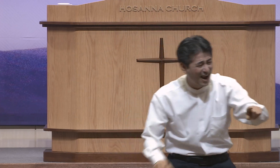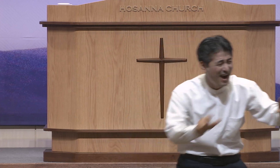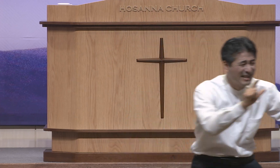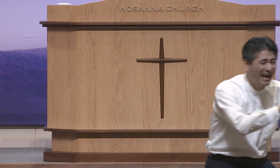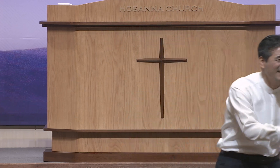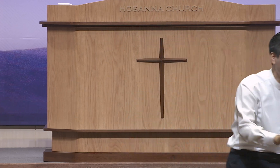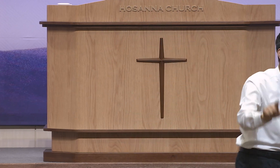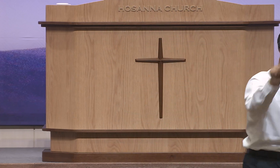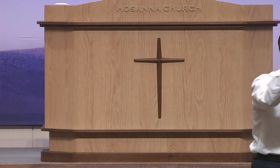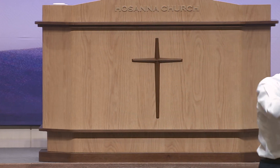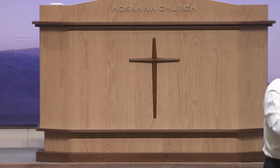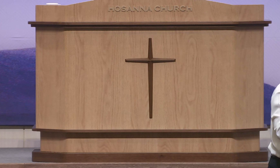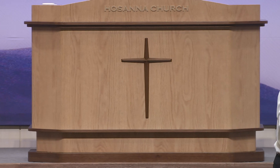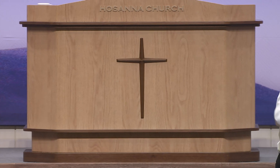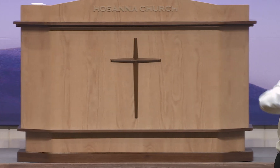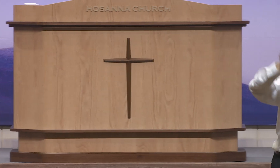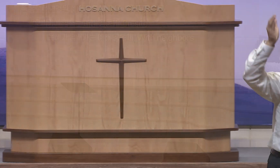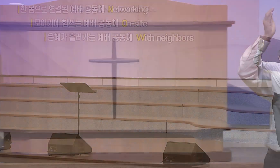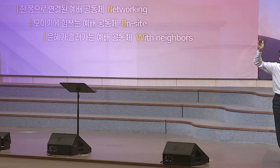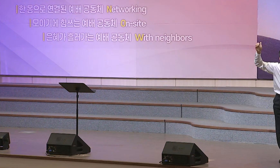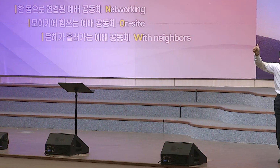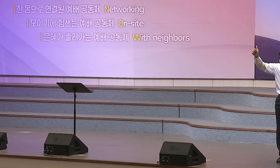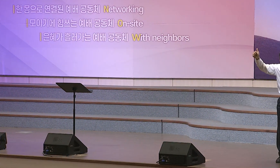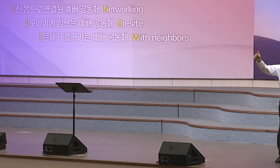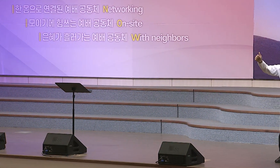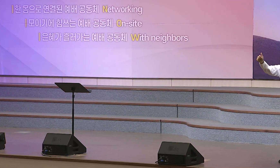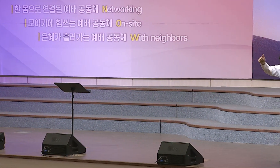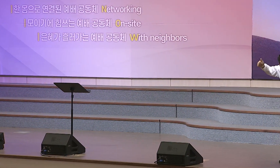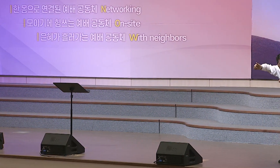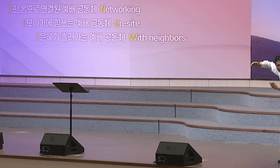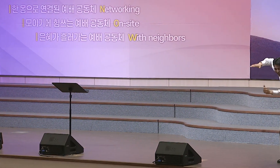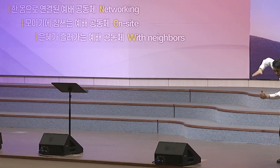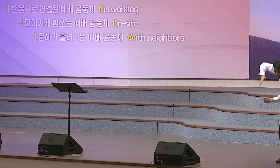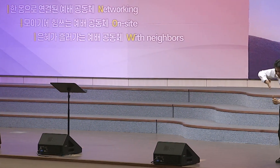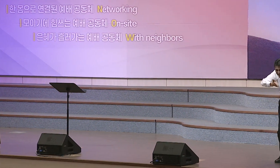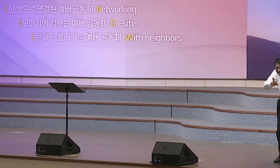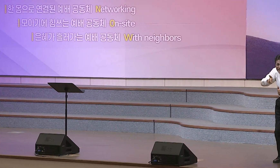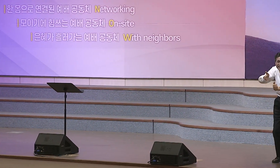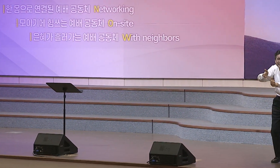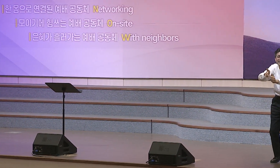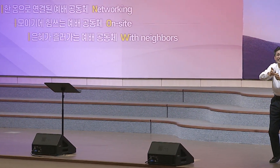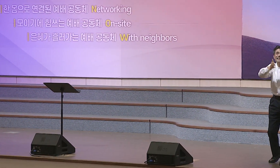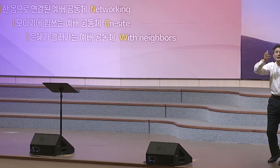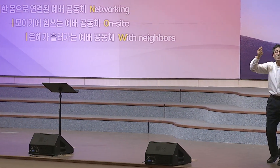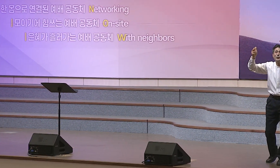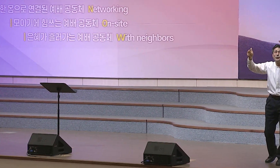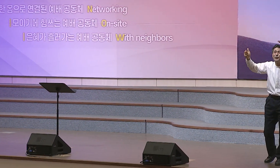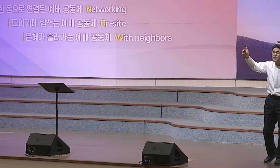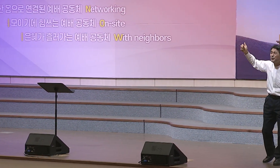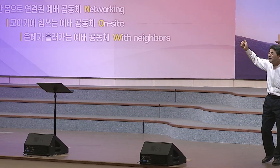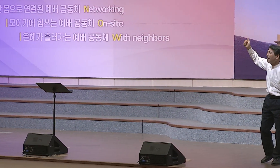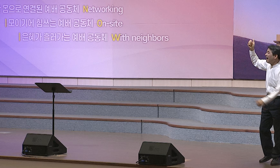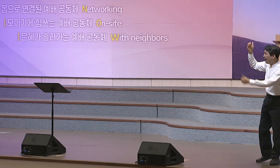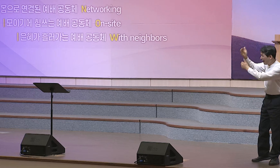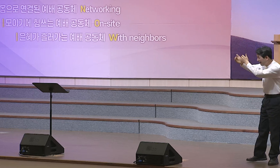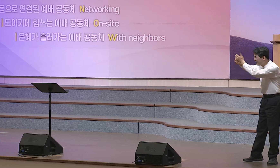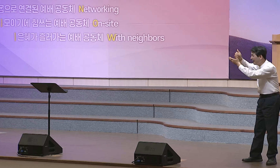너의 삶의 참 주인 너를 이끄시는 주